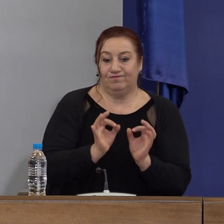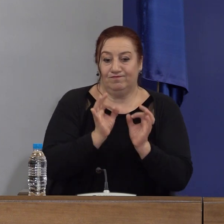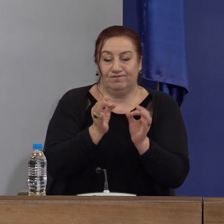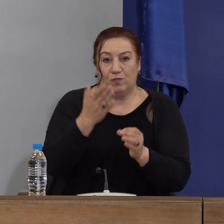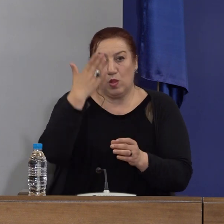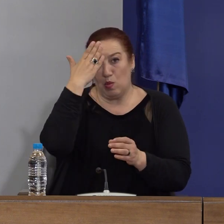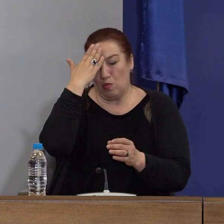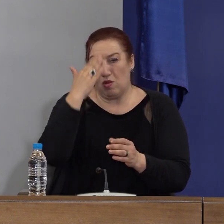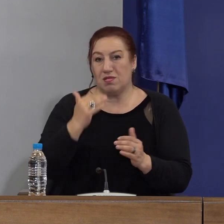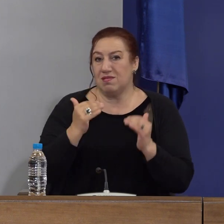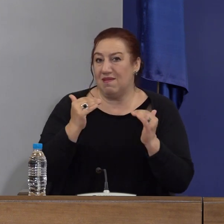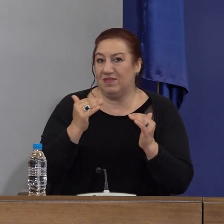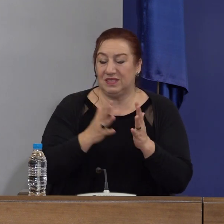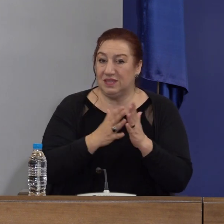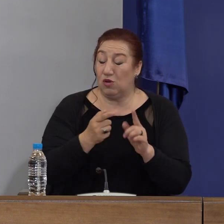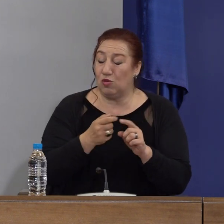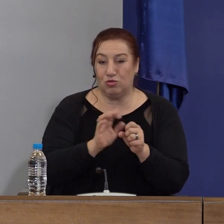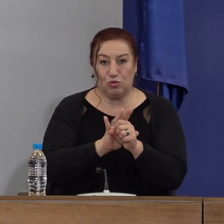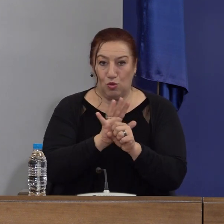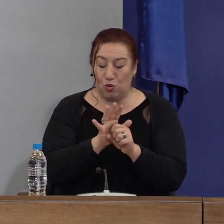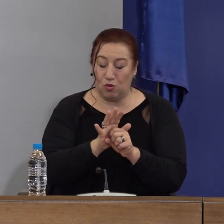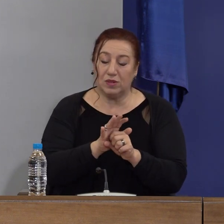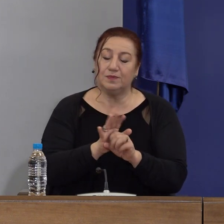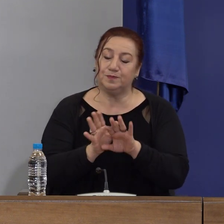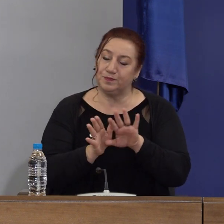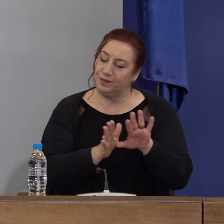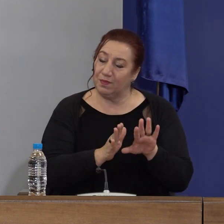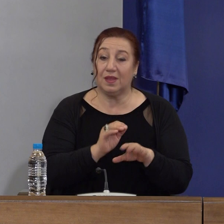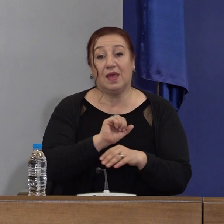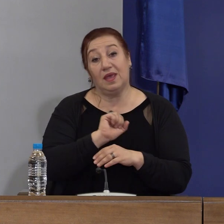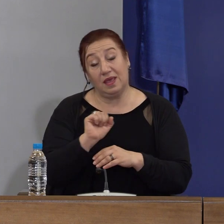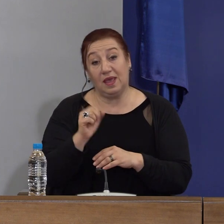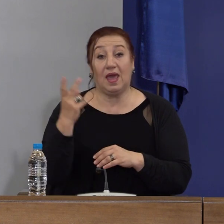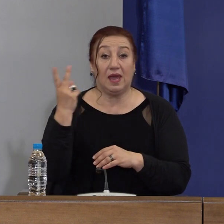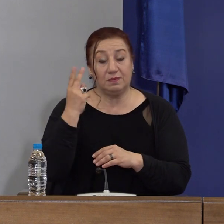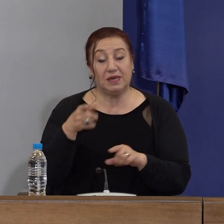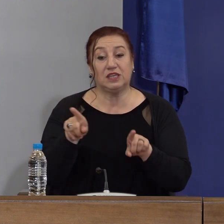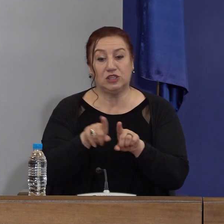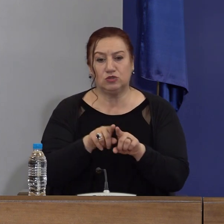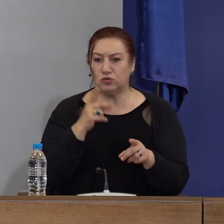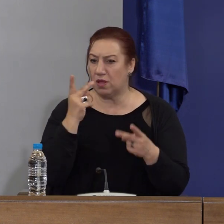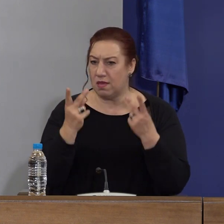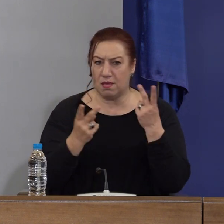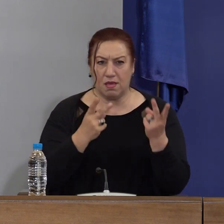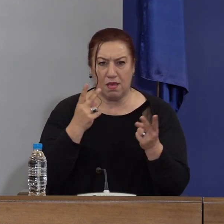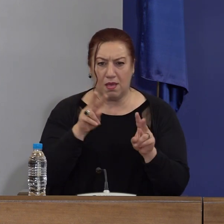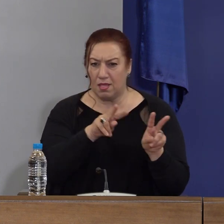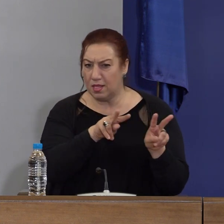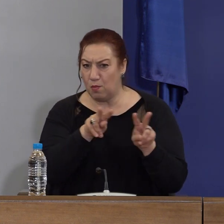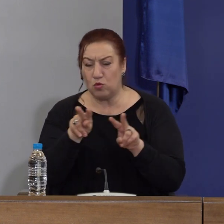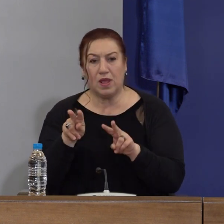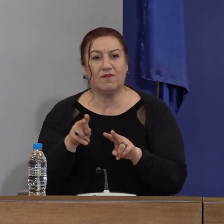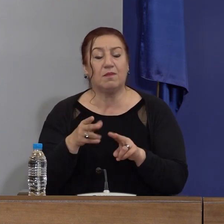заболяването от коронавирус. И разбира се, ще наблюдаваме процесите и в